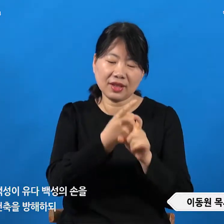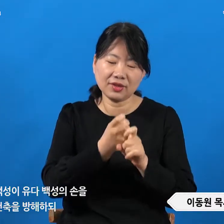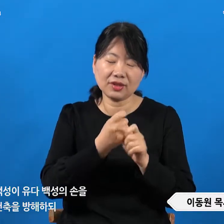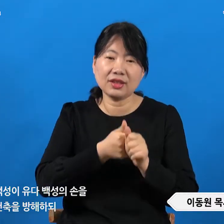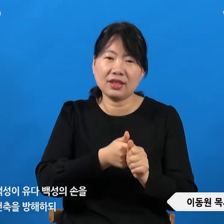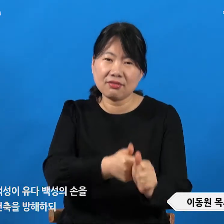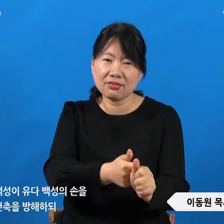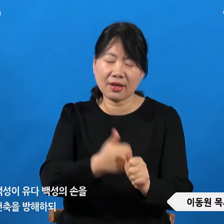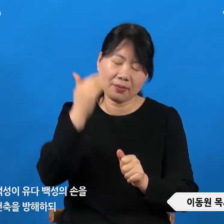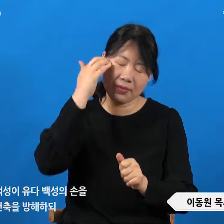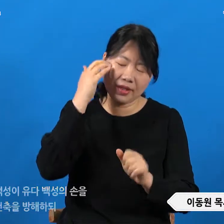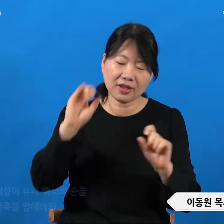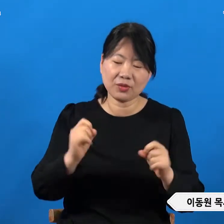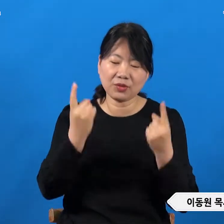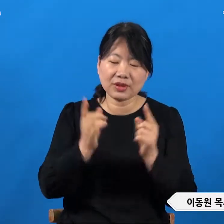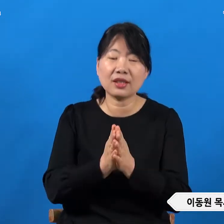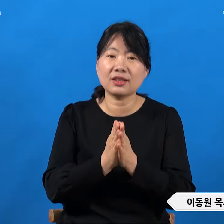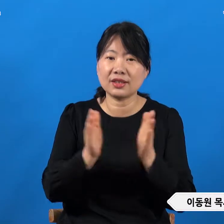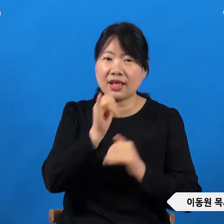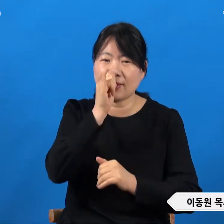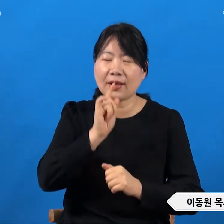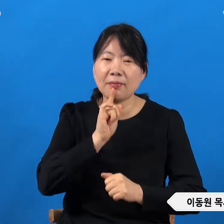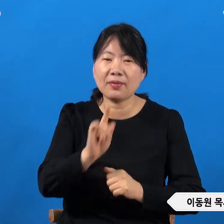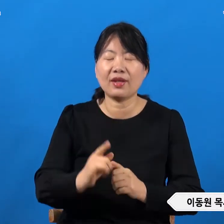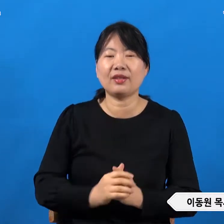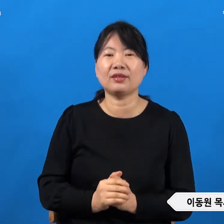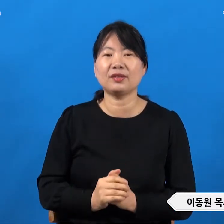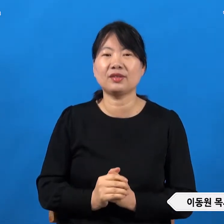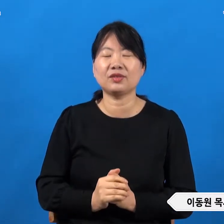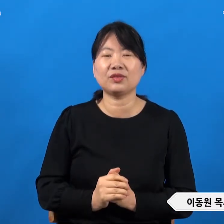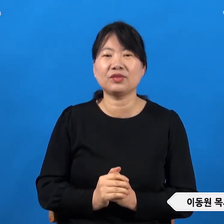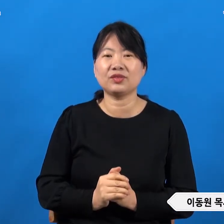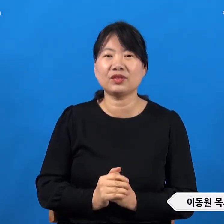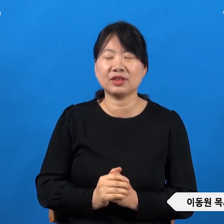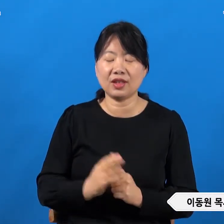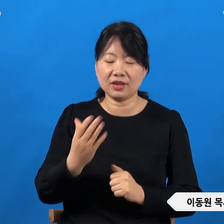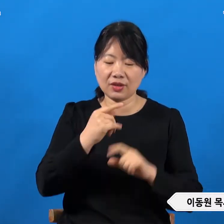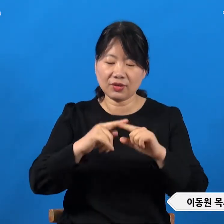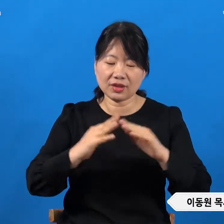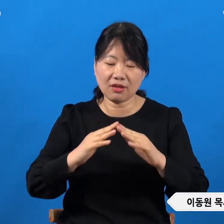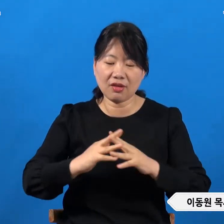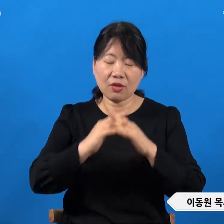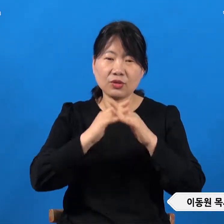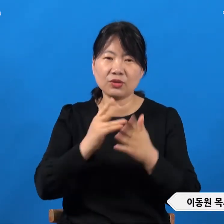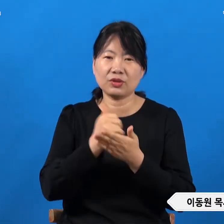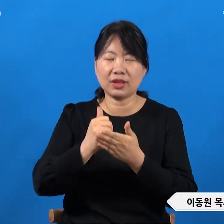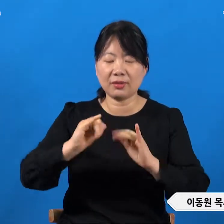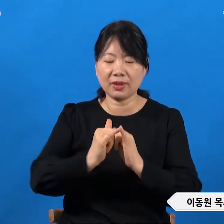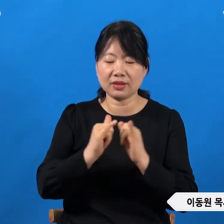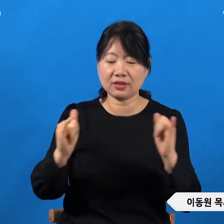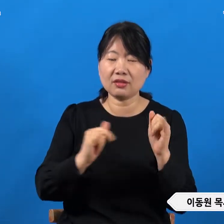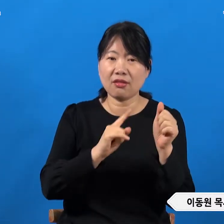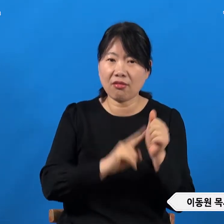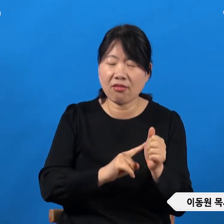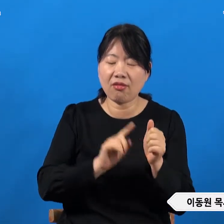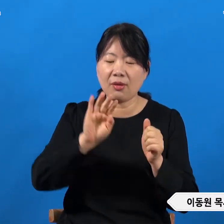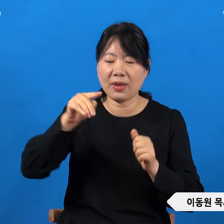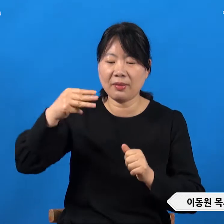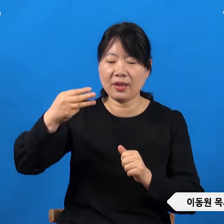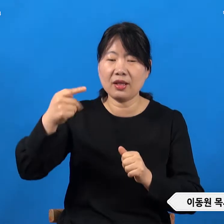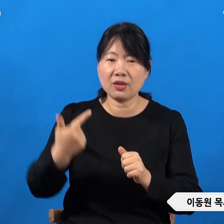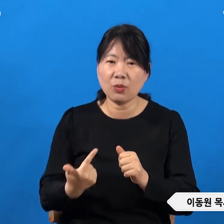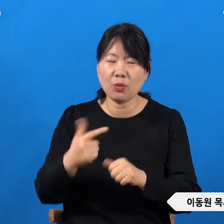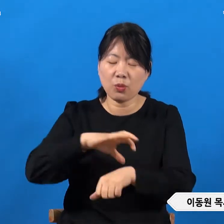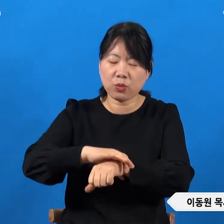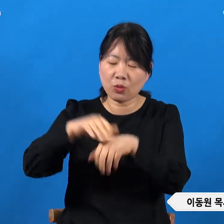의한 방해가 동시에 시작되었다는 말입니다. 성전 건축은 주의 백성들이 바벨론